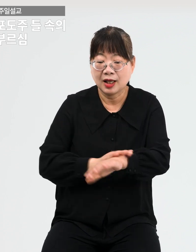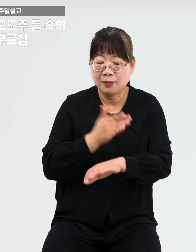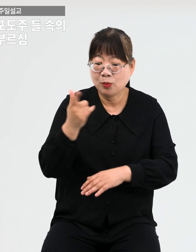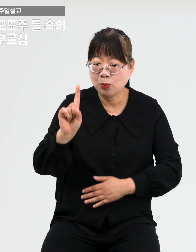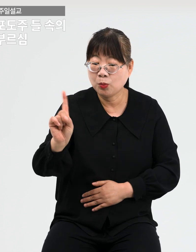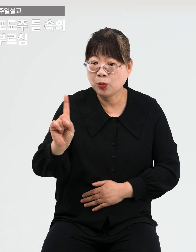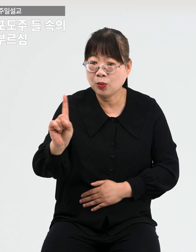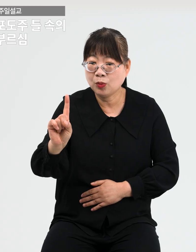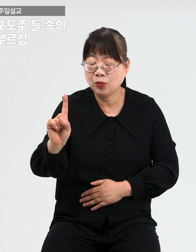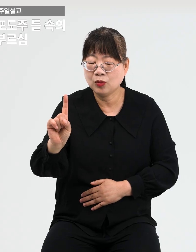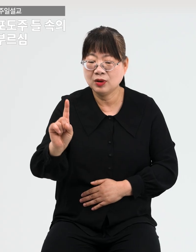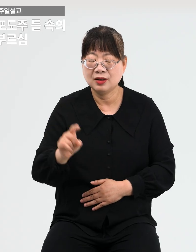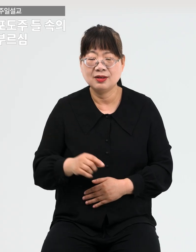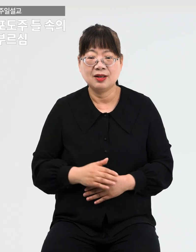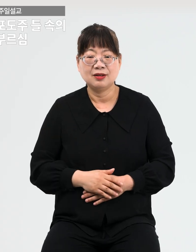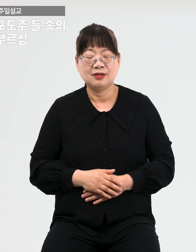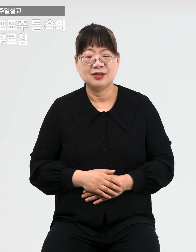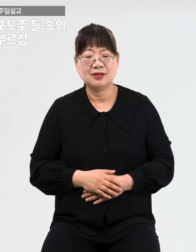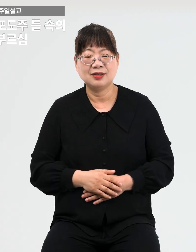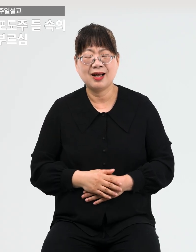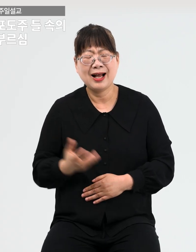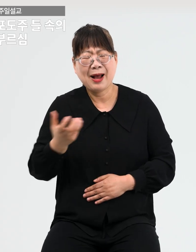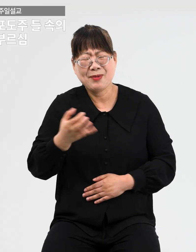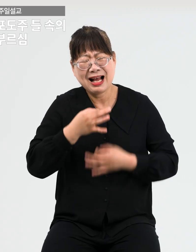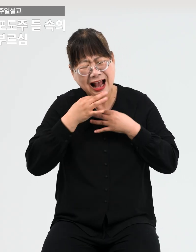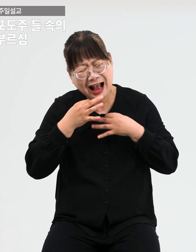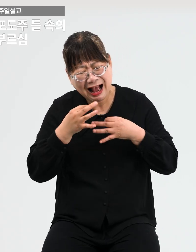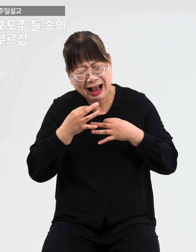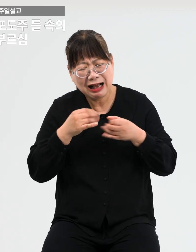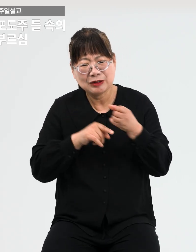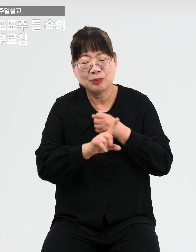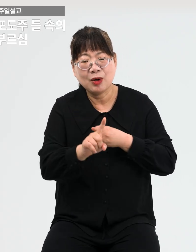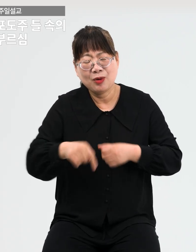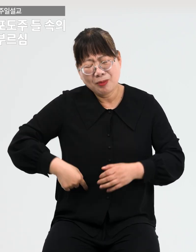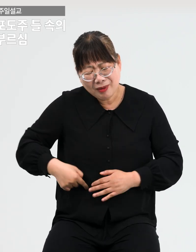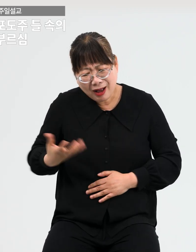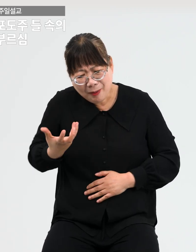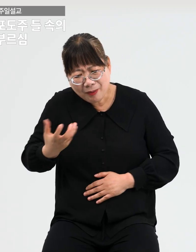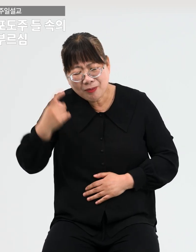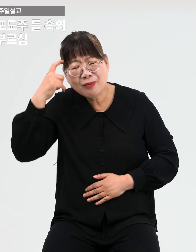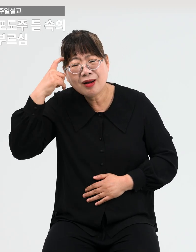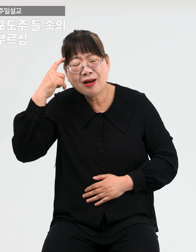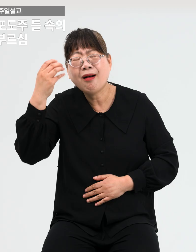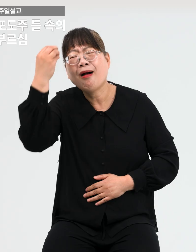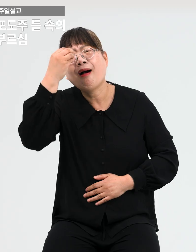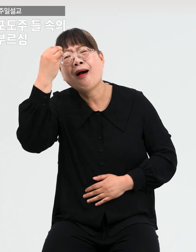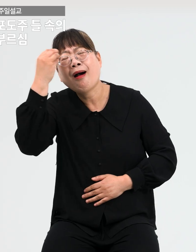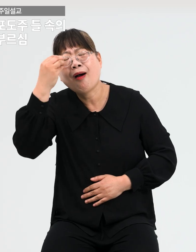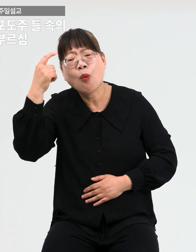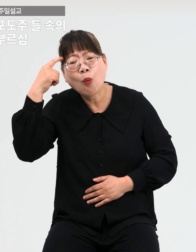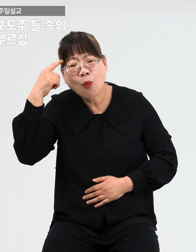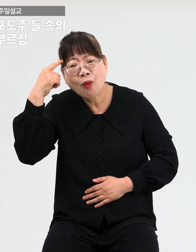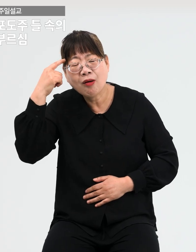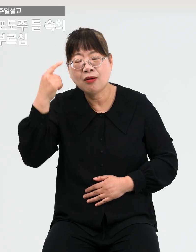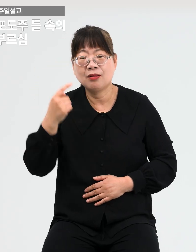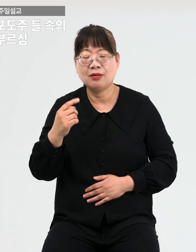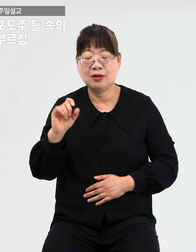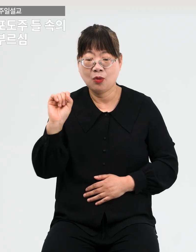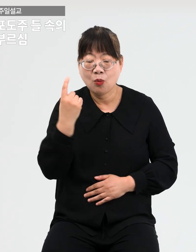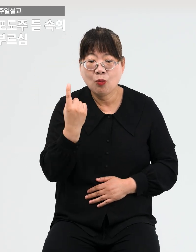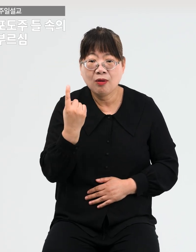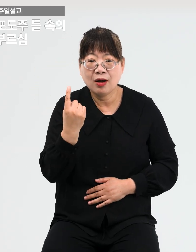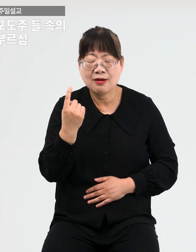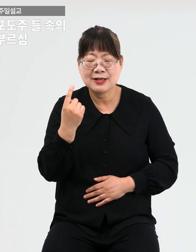잘못됐는지, 왜 이 비명소리가 나오는지, 왜 배가 아픈지, 왜 어지러운지 그